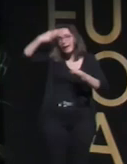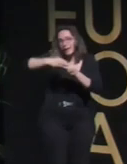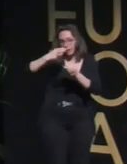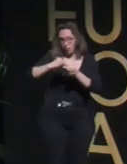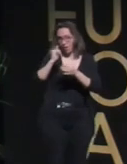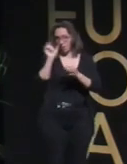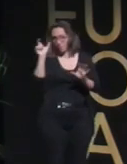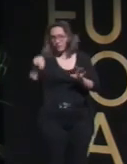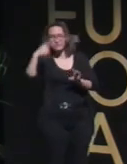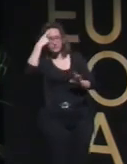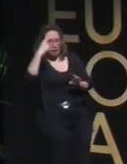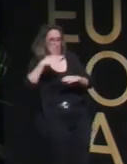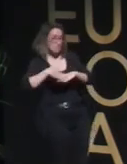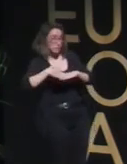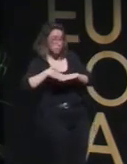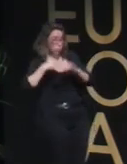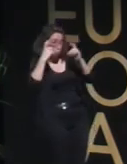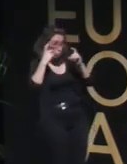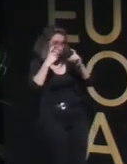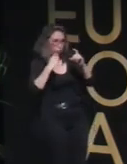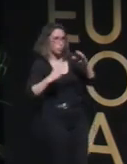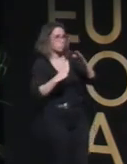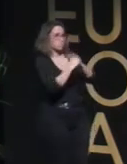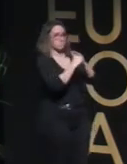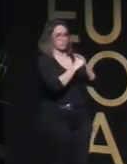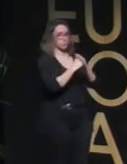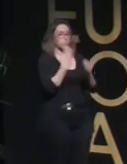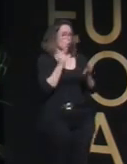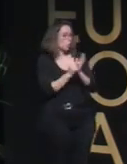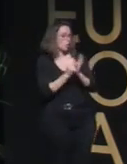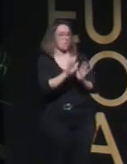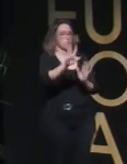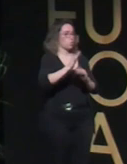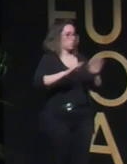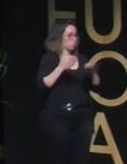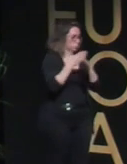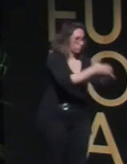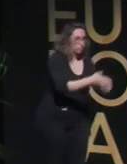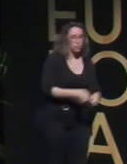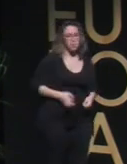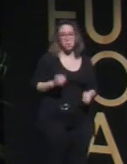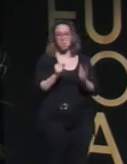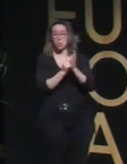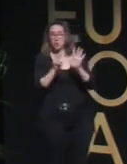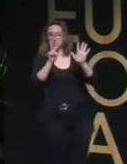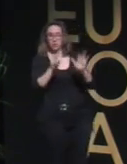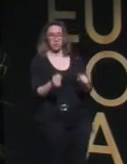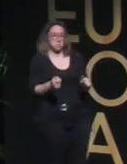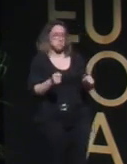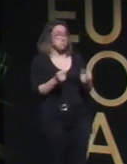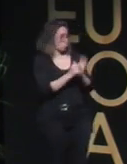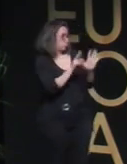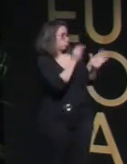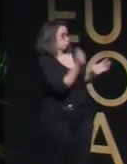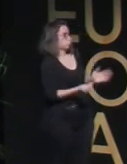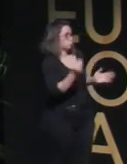máximo rendimiento, ¿de acuerdo? EAE. Un 5, va, 3 5, pero tengo un 7 en Erligio. Bueno, ya, pero es un 7, ¿no? Bueno,